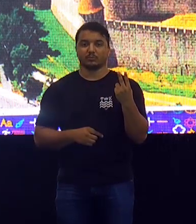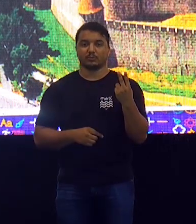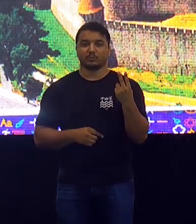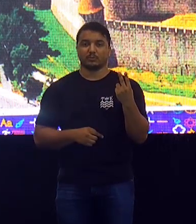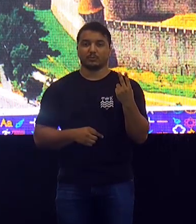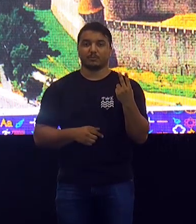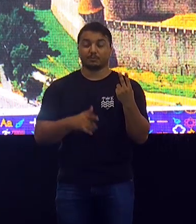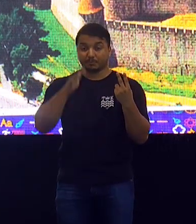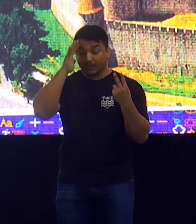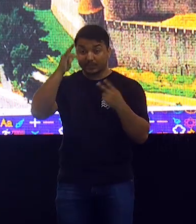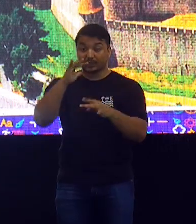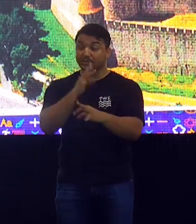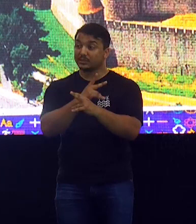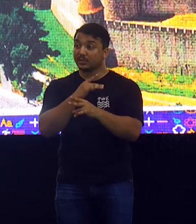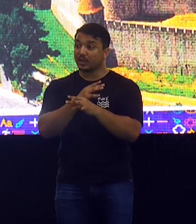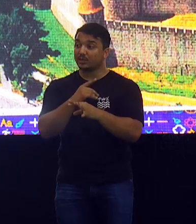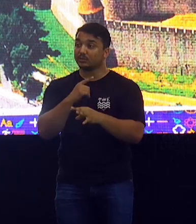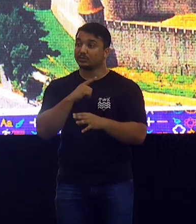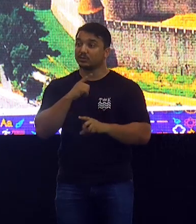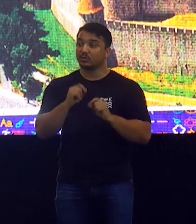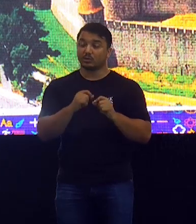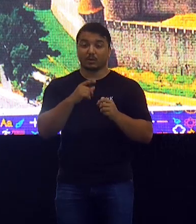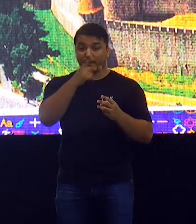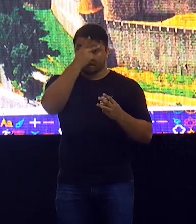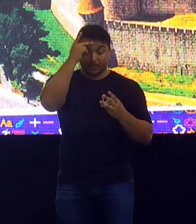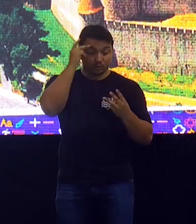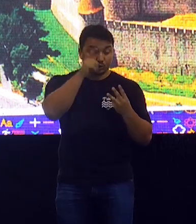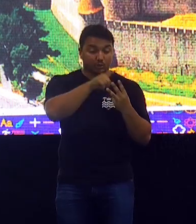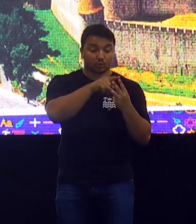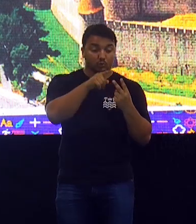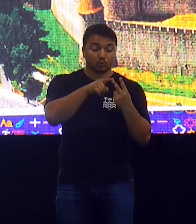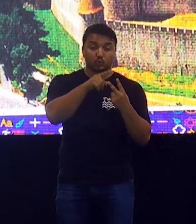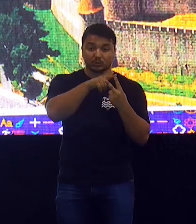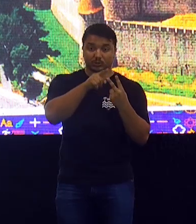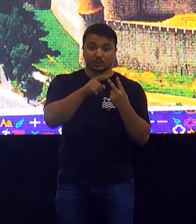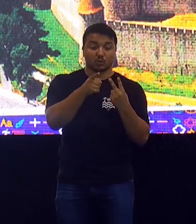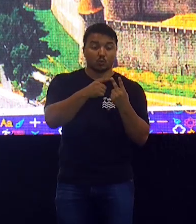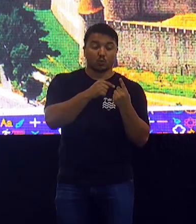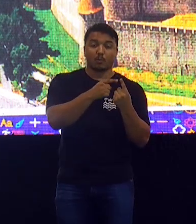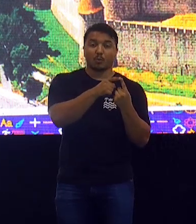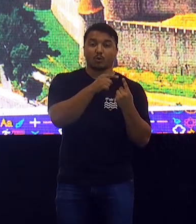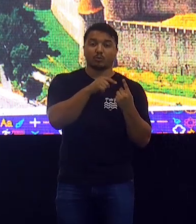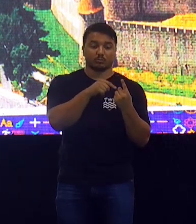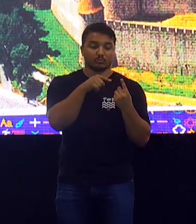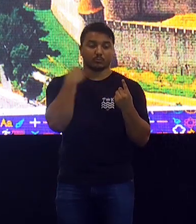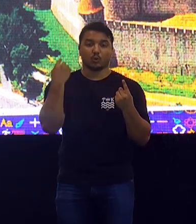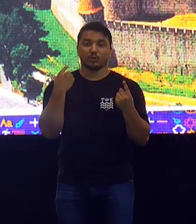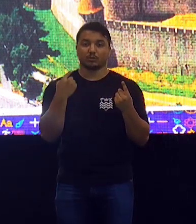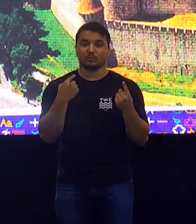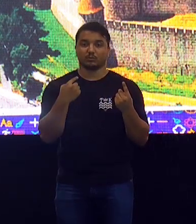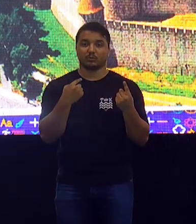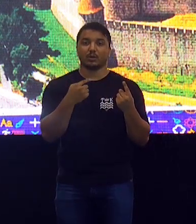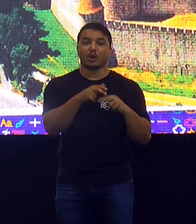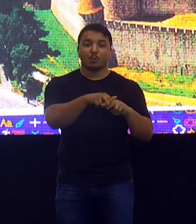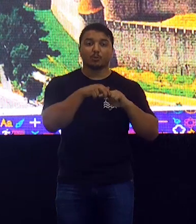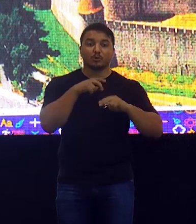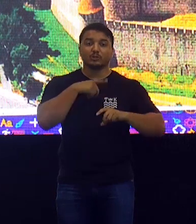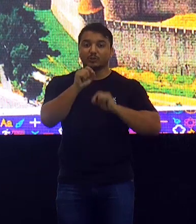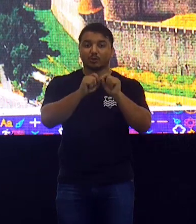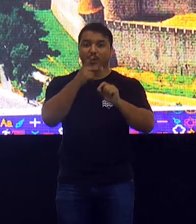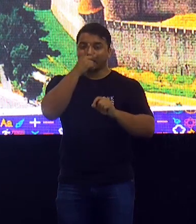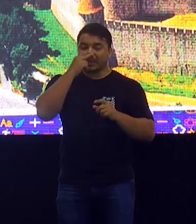Em algumas cidades, de cada 2 pessoas, uma morreu. Então a peste negra, o impacto dela foi